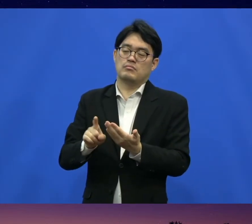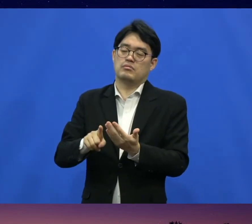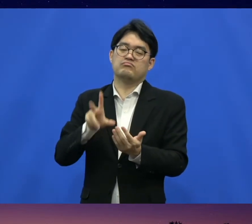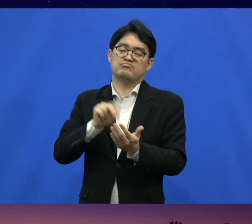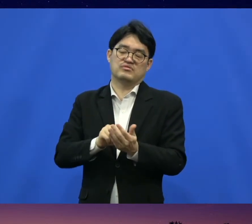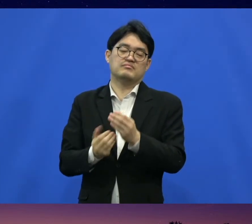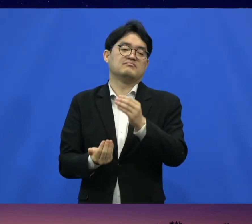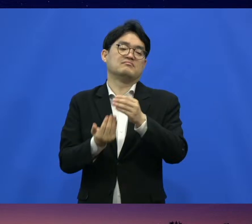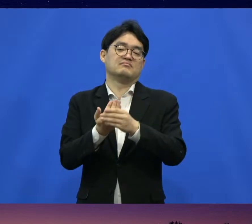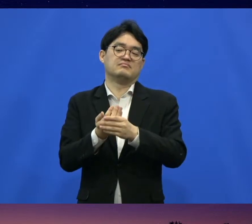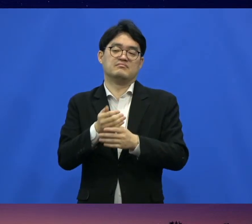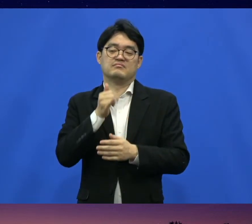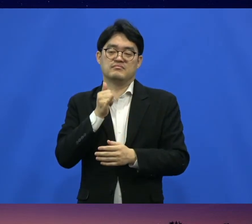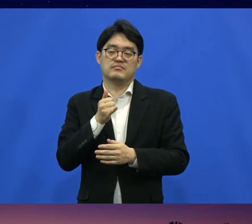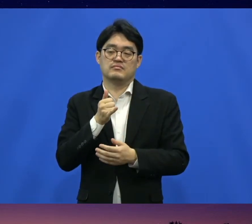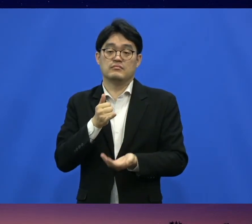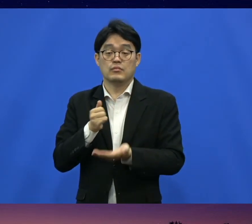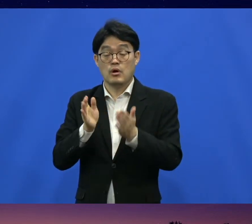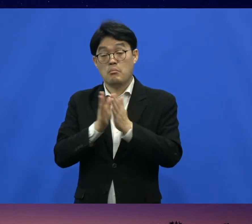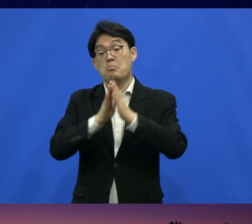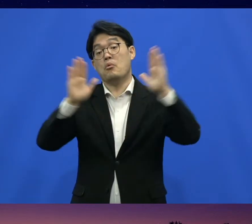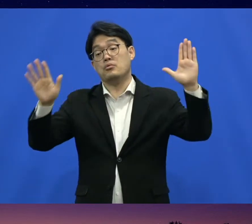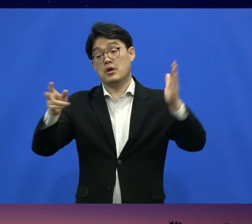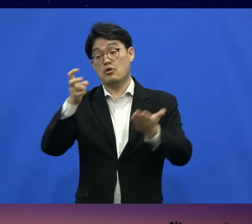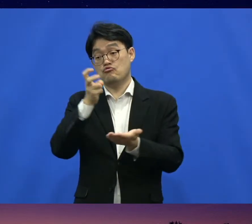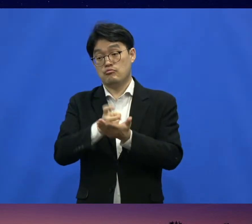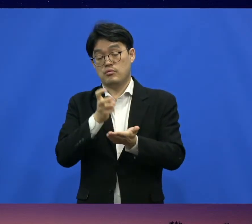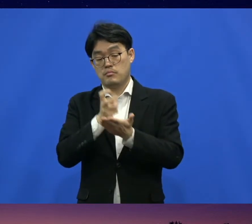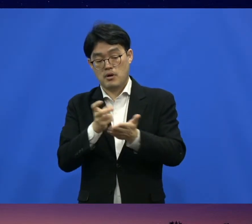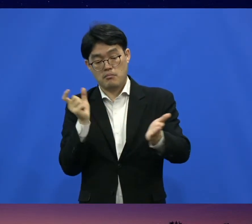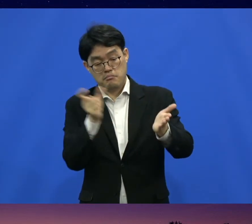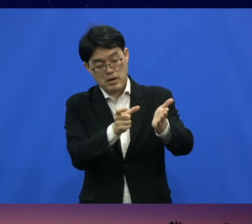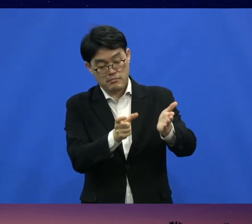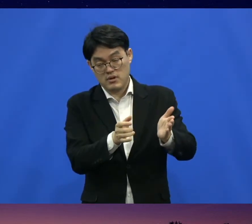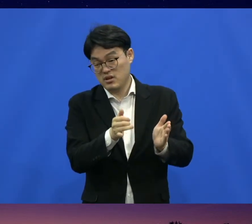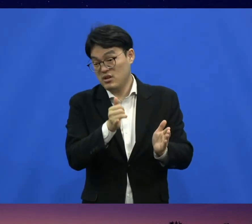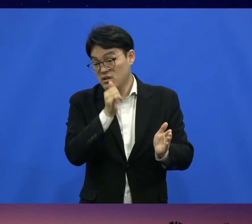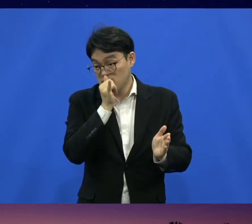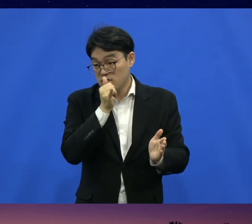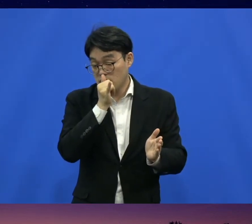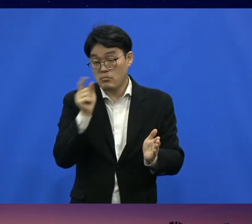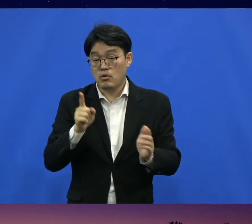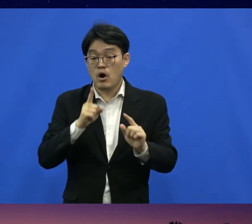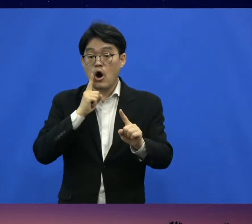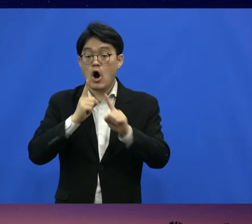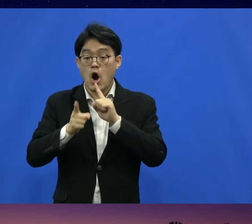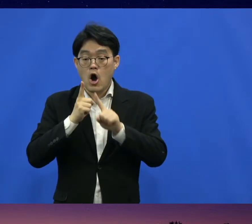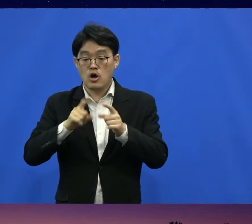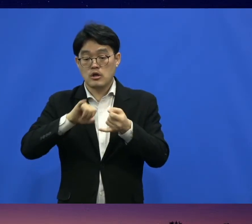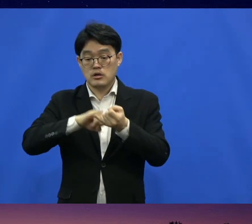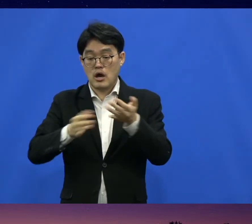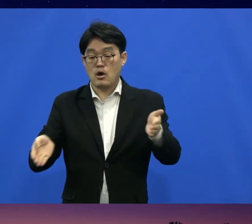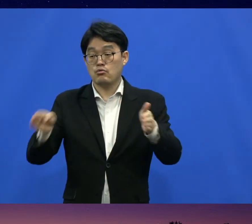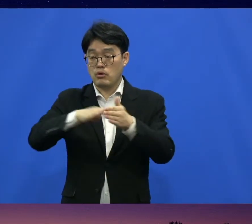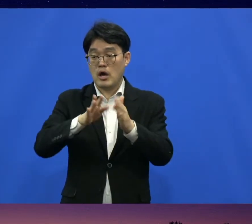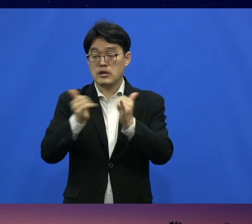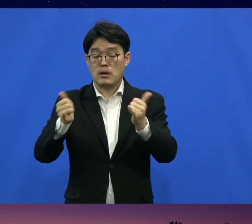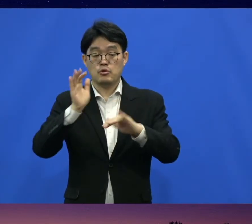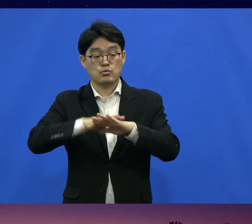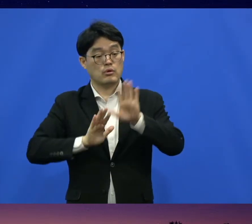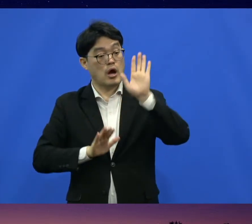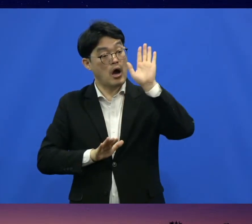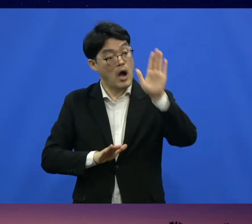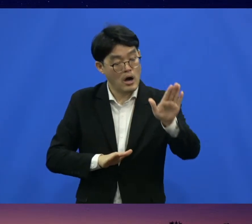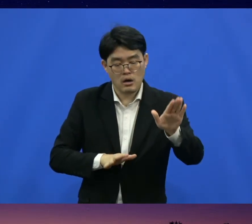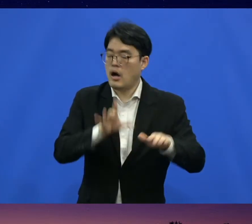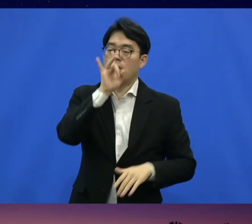모세의 율법의 자세한 설명을 하고 있는데 거기는 사람이 손으로 만져서는 안 된다는 거예요. 그게 분명히 있는 거예요. 그리고 법궤는 아무나